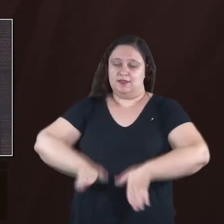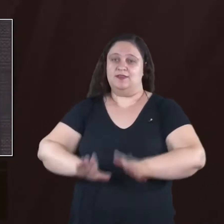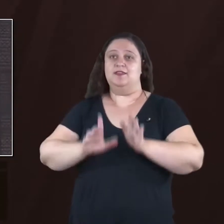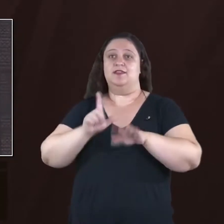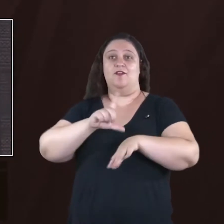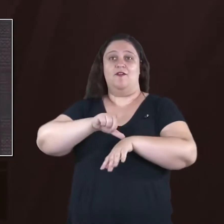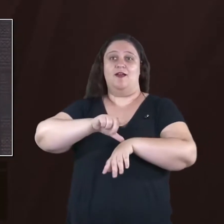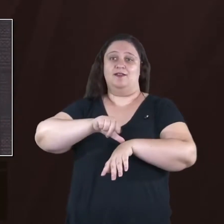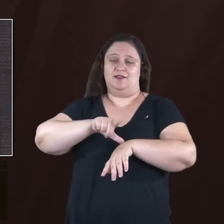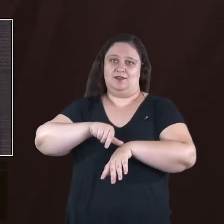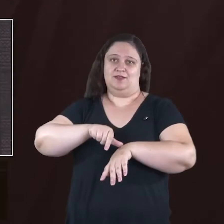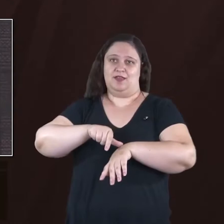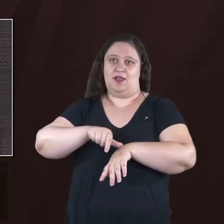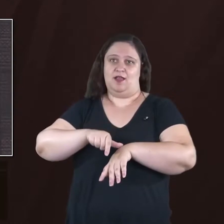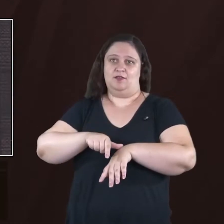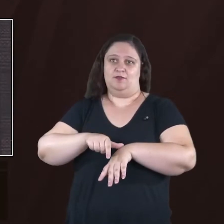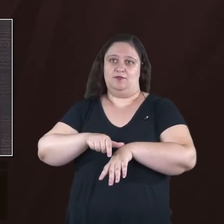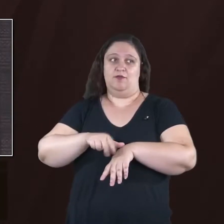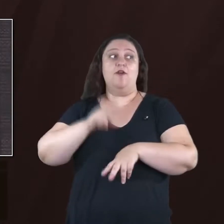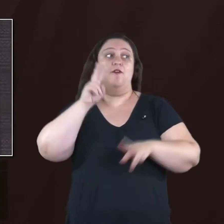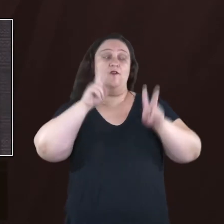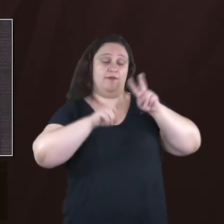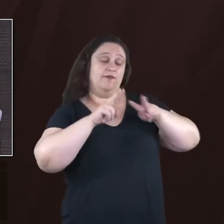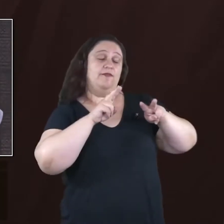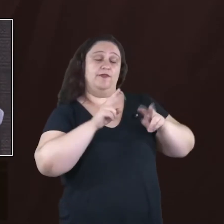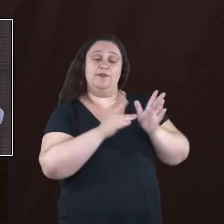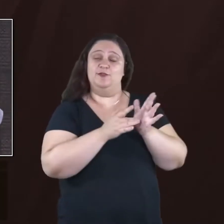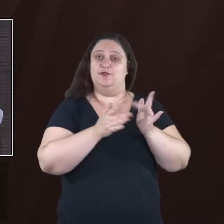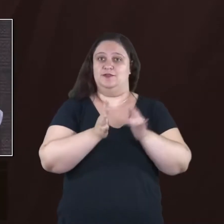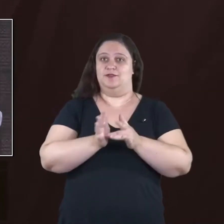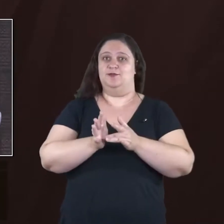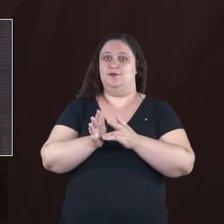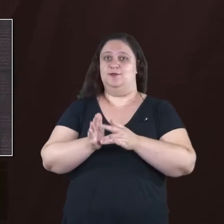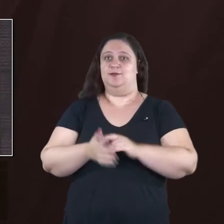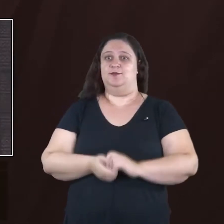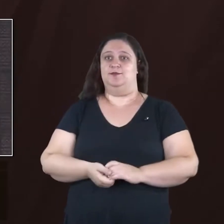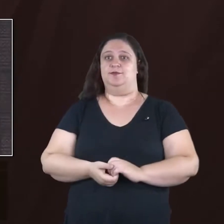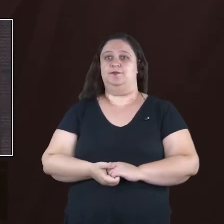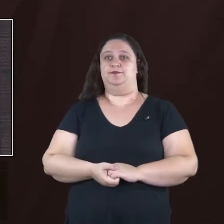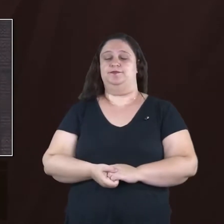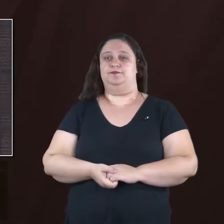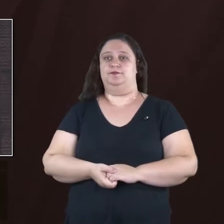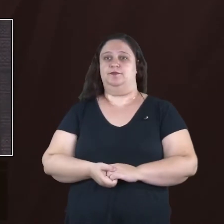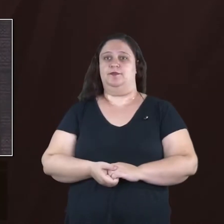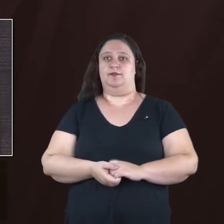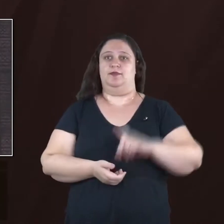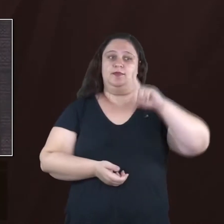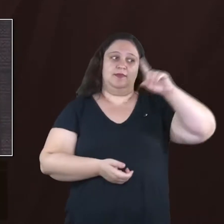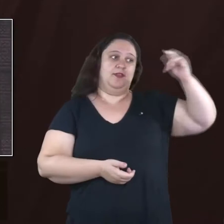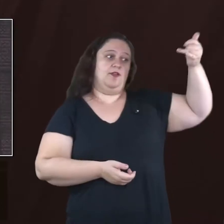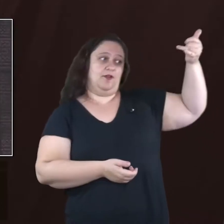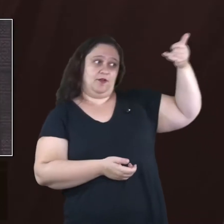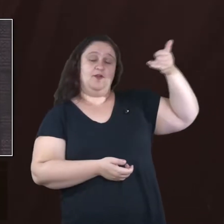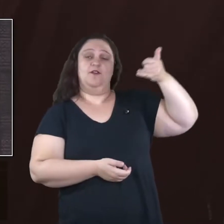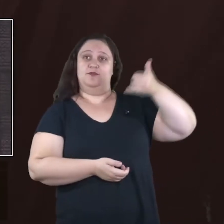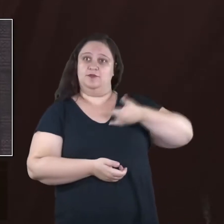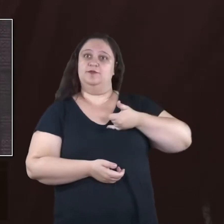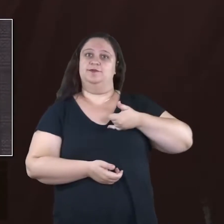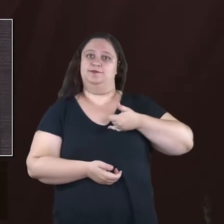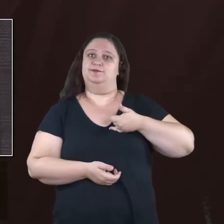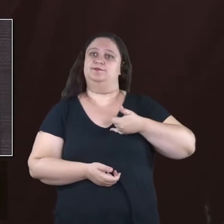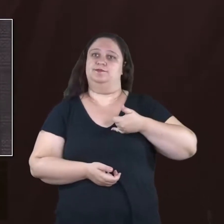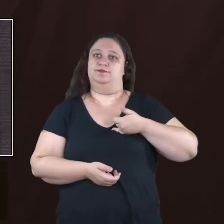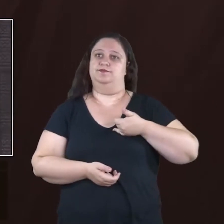Jesus, ele viu o justo. E para ouvires uma voz da sua própria boca, ele